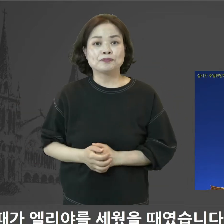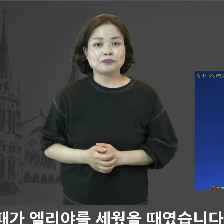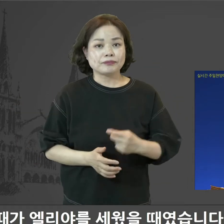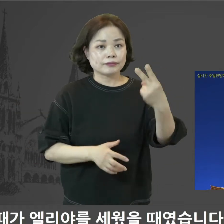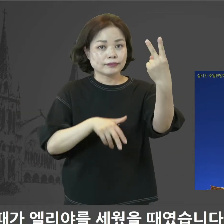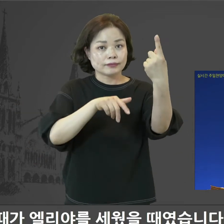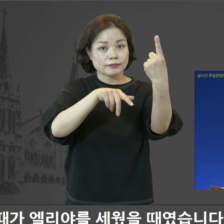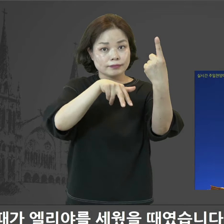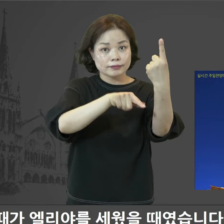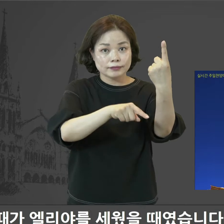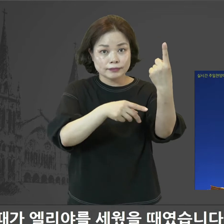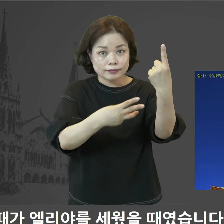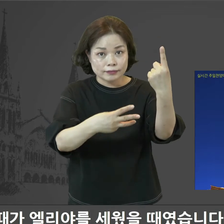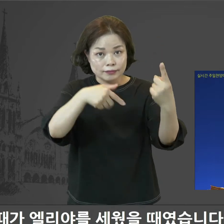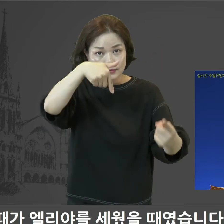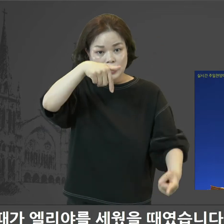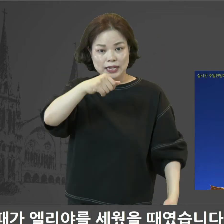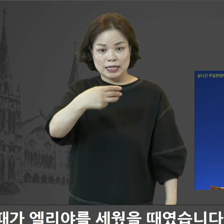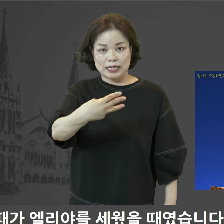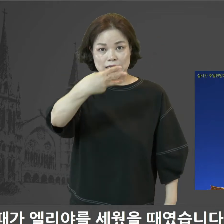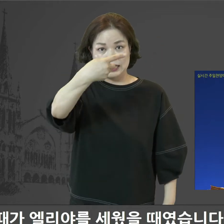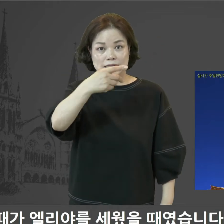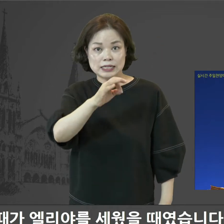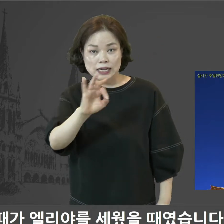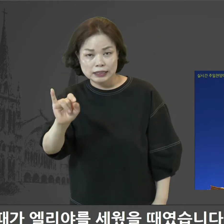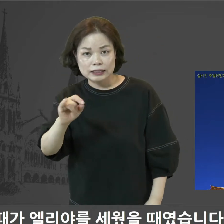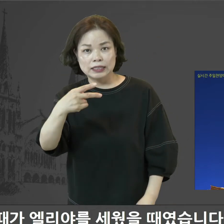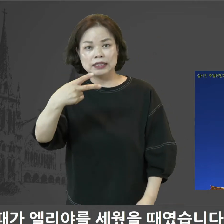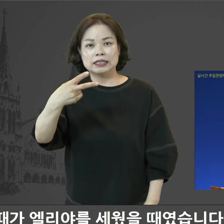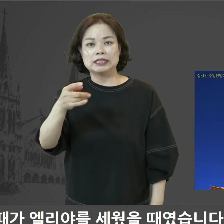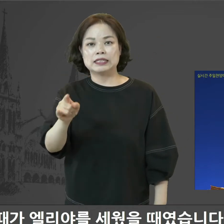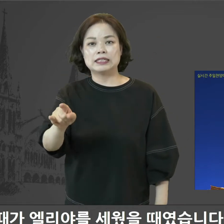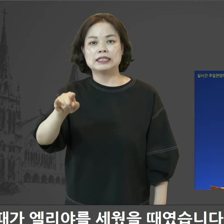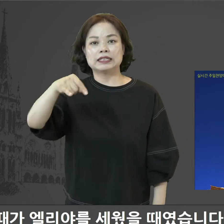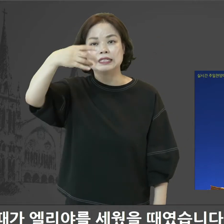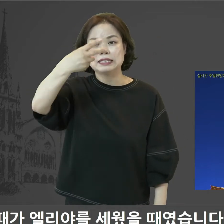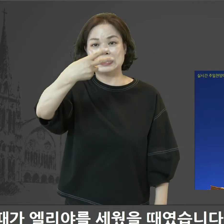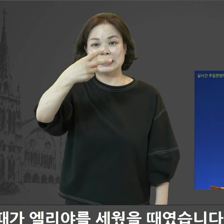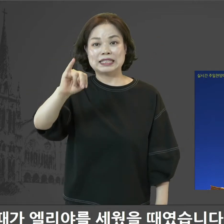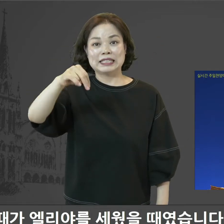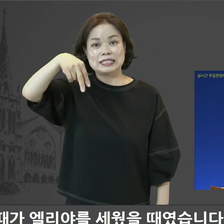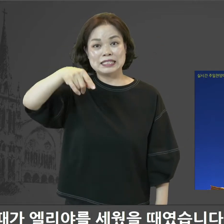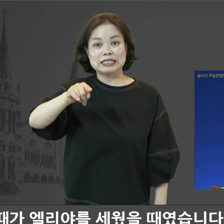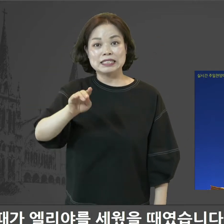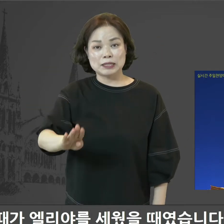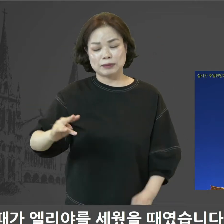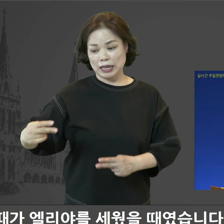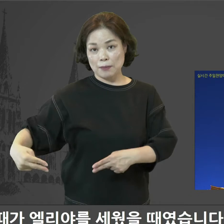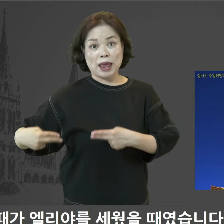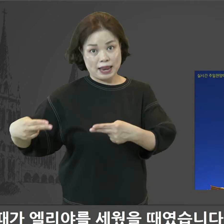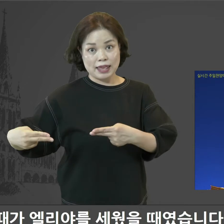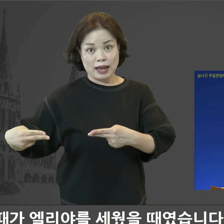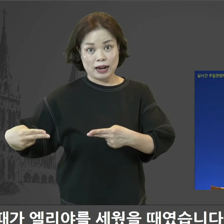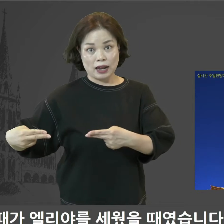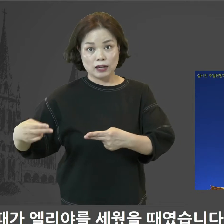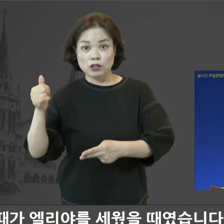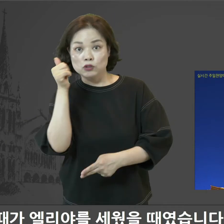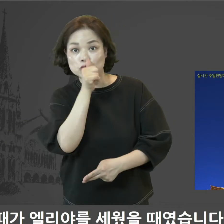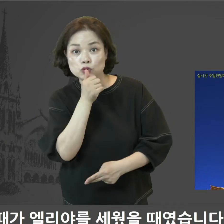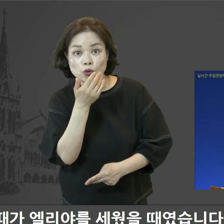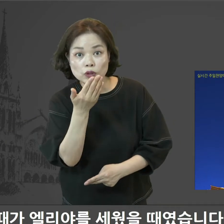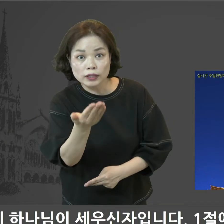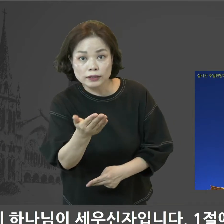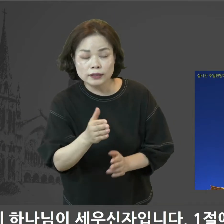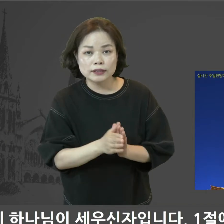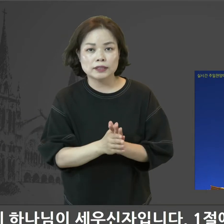보면 길르앗에 우거하는 디셉 사람 엘리야라고 이 엘리야를 소개하고 있습니다. 이 문구를